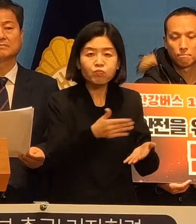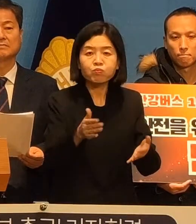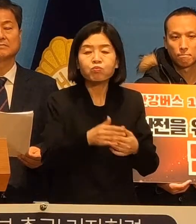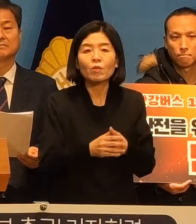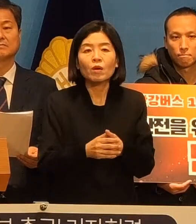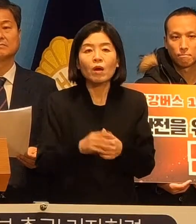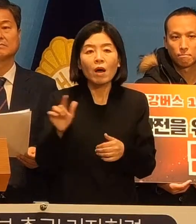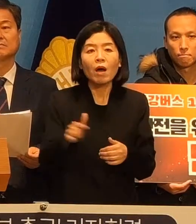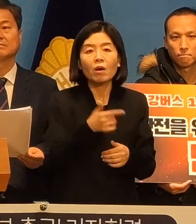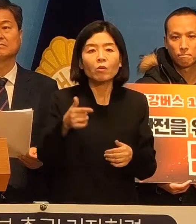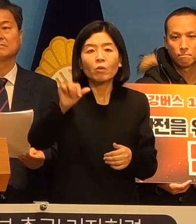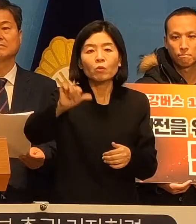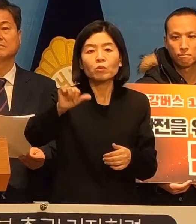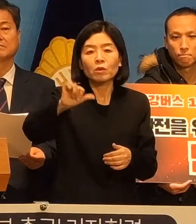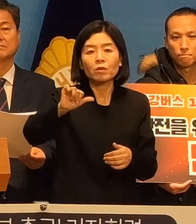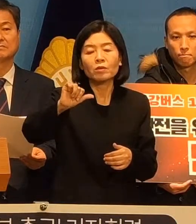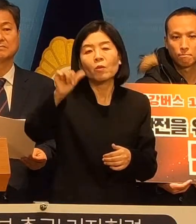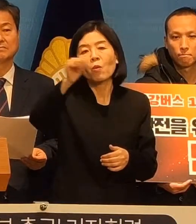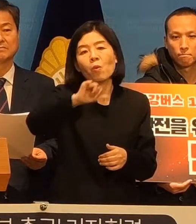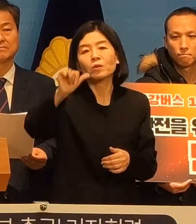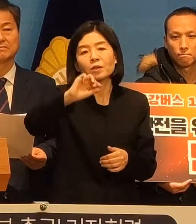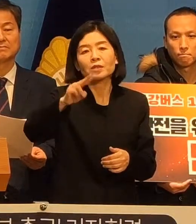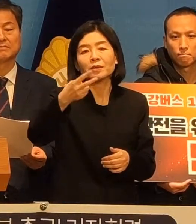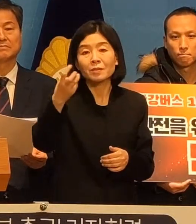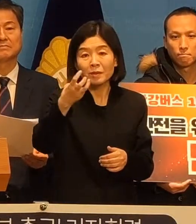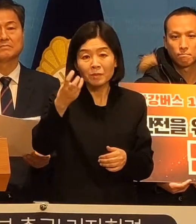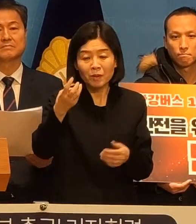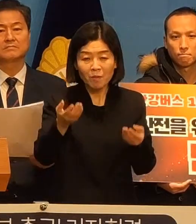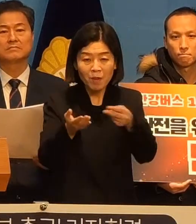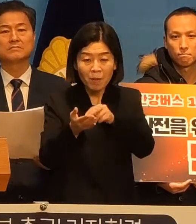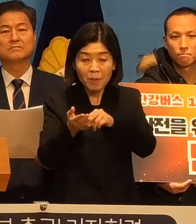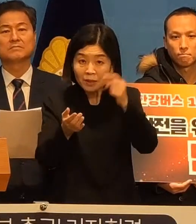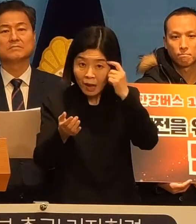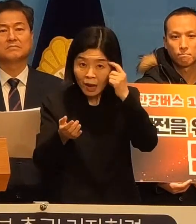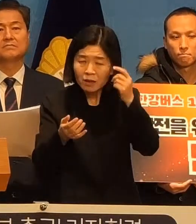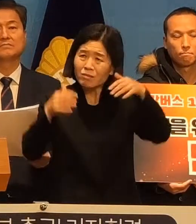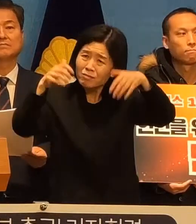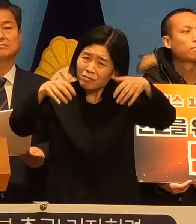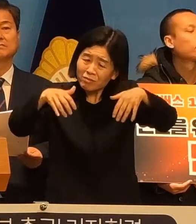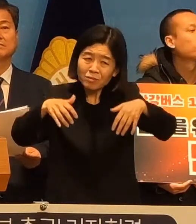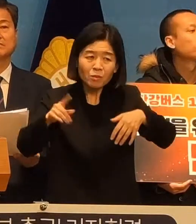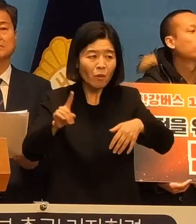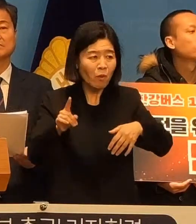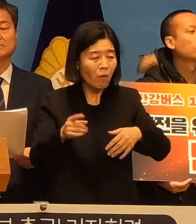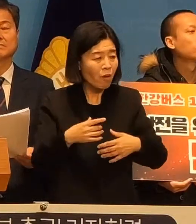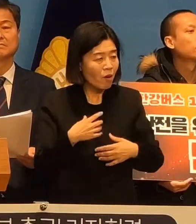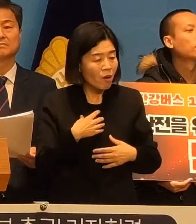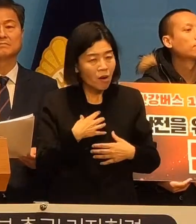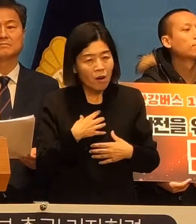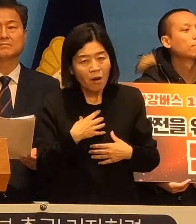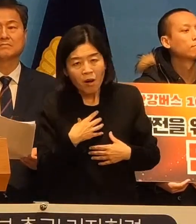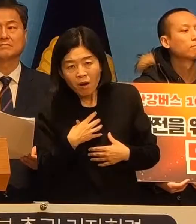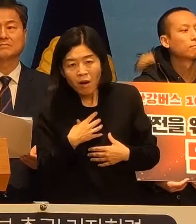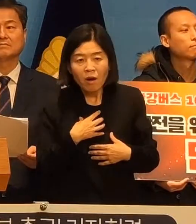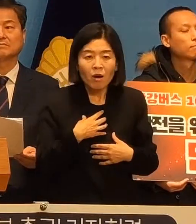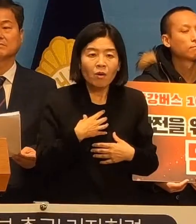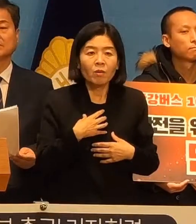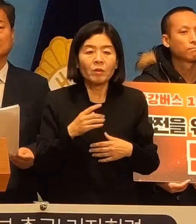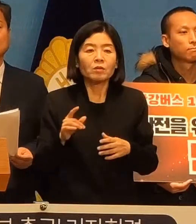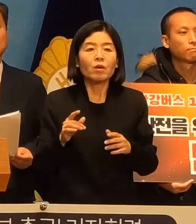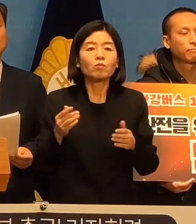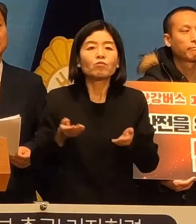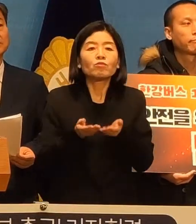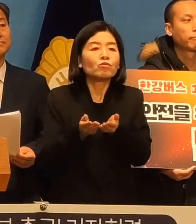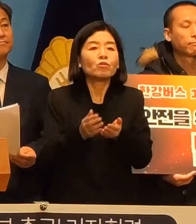하루에 5,230명 이용을 전제로 사업을 설계했지만 폭우, 수위, 안전 문제로 운행이 잦게